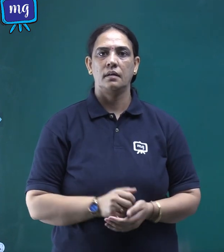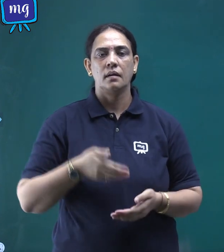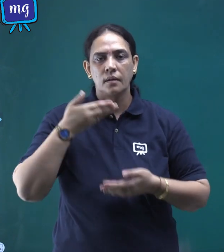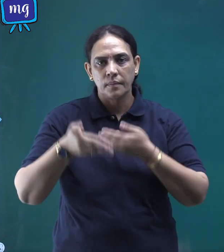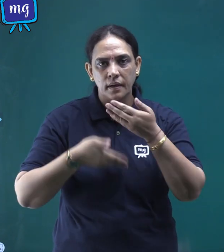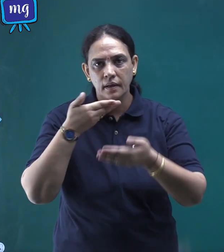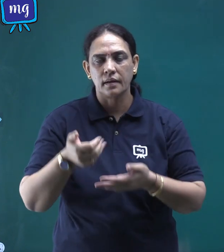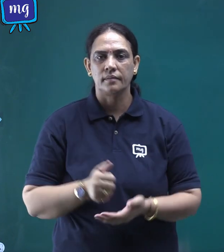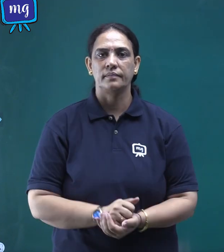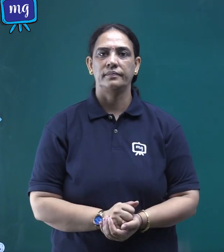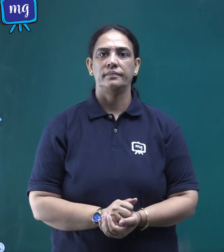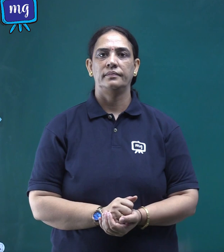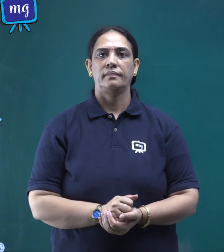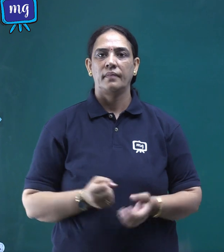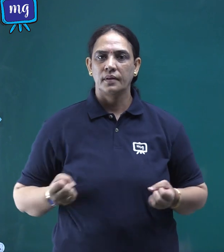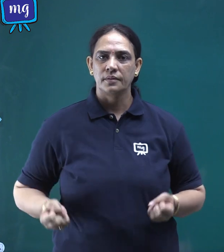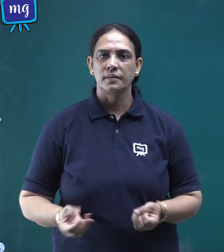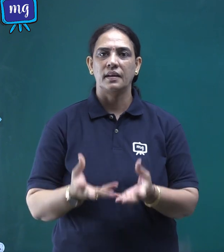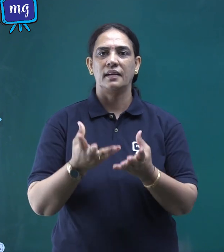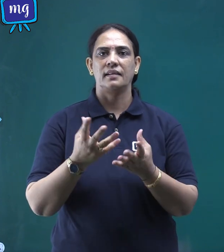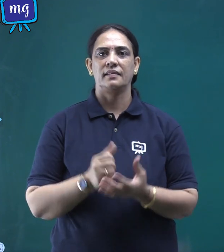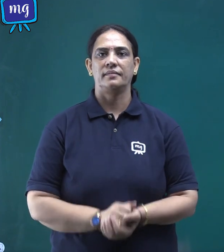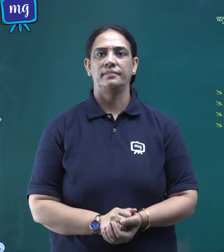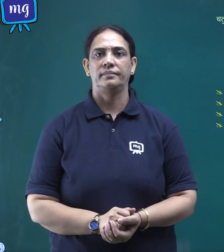पढ़ेंगे। शुरू करें।